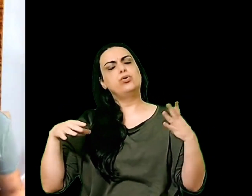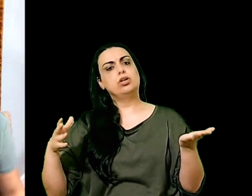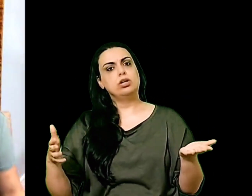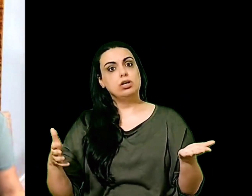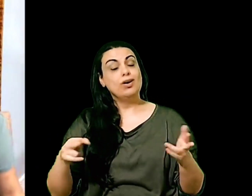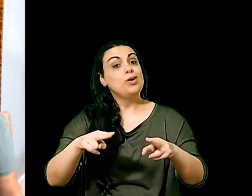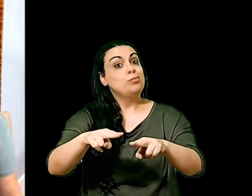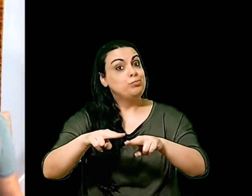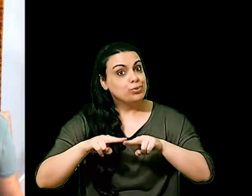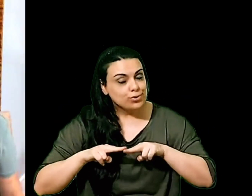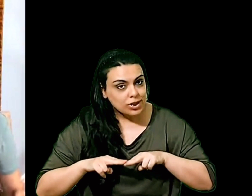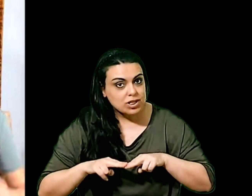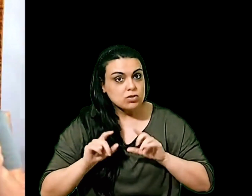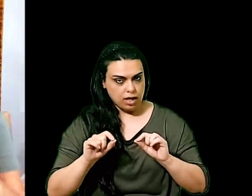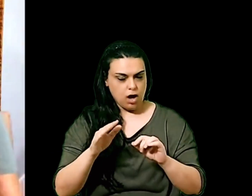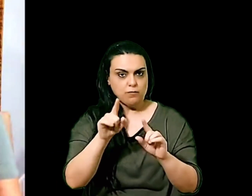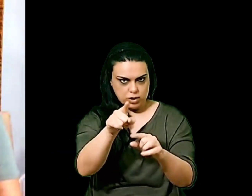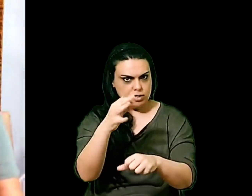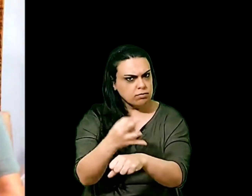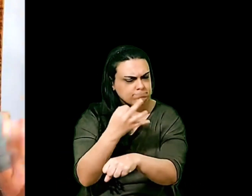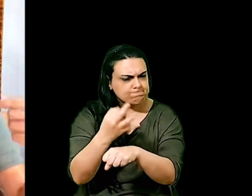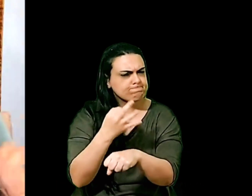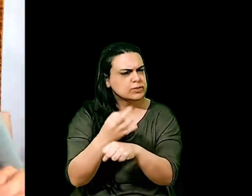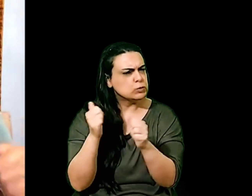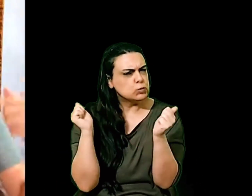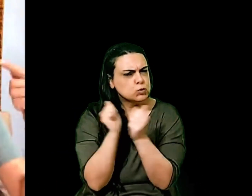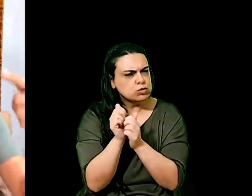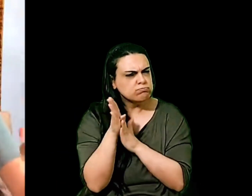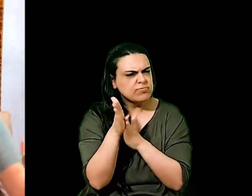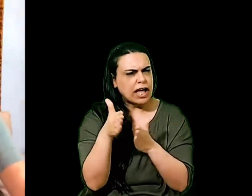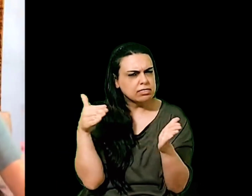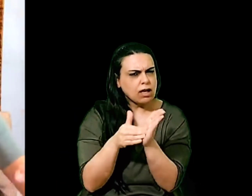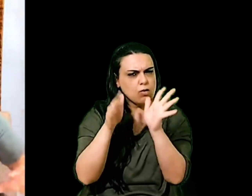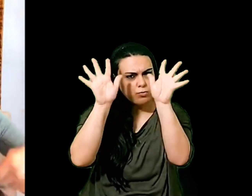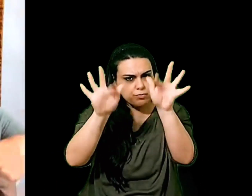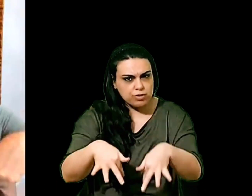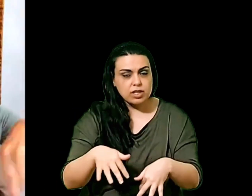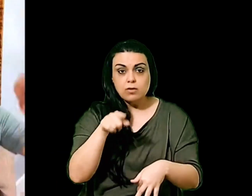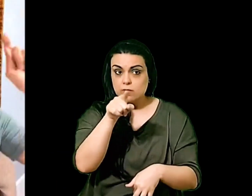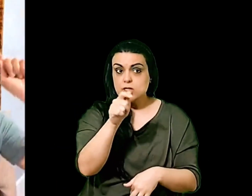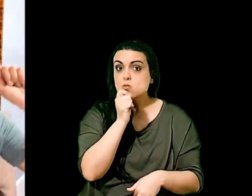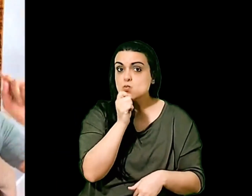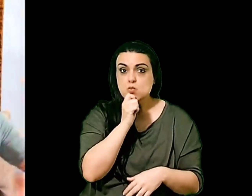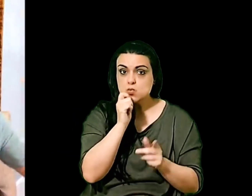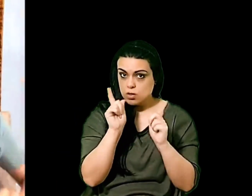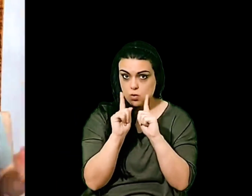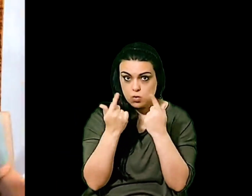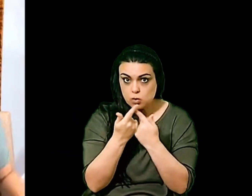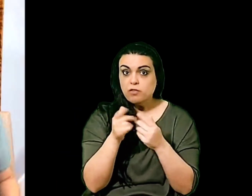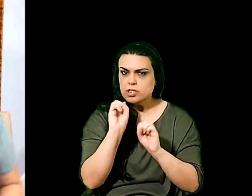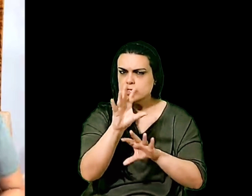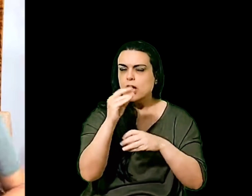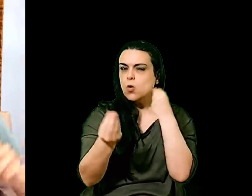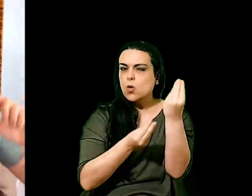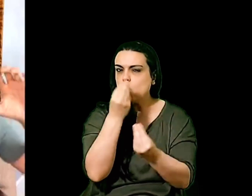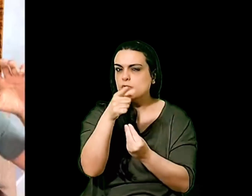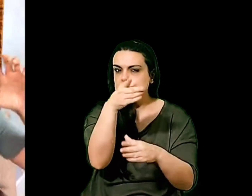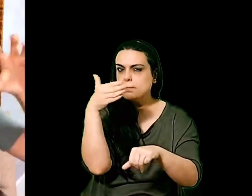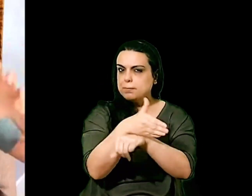trabalhamos as tarefas nesse período. E fica comigo até o final, que no final, você que está fora dos grupos, eu vou te ajudar a